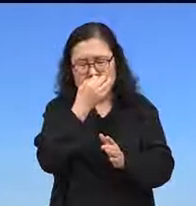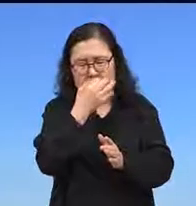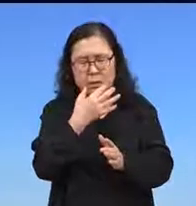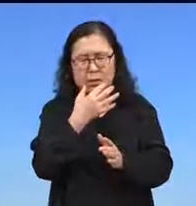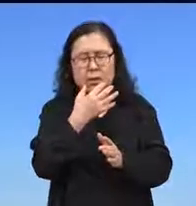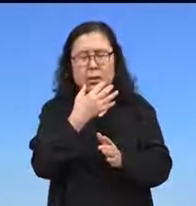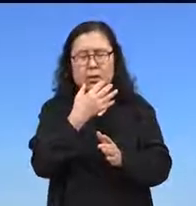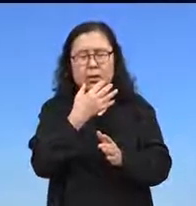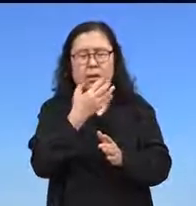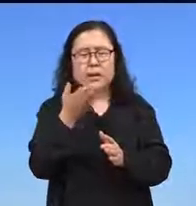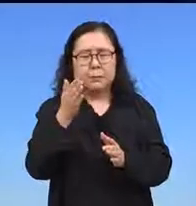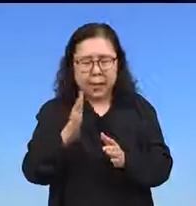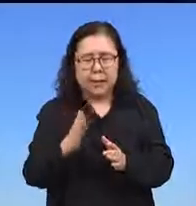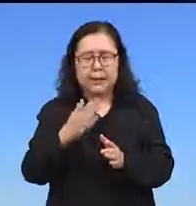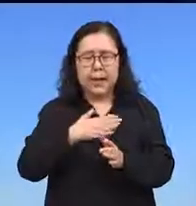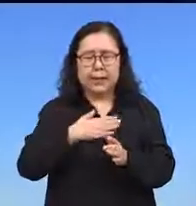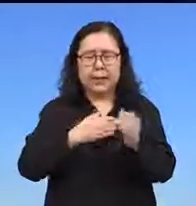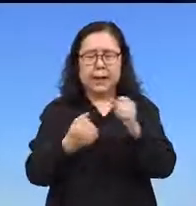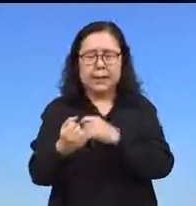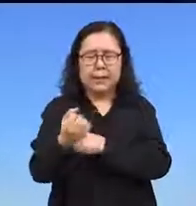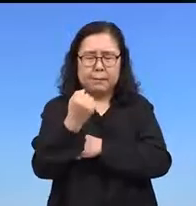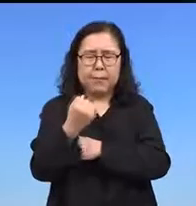믿습니다.